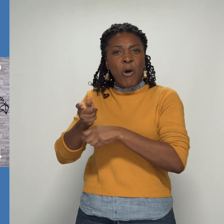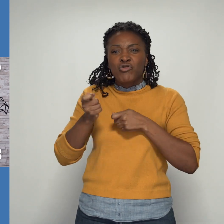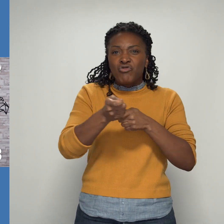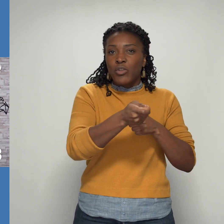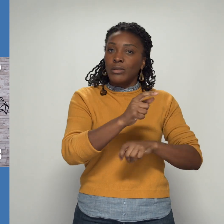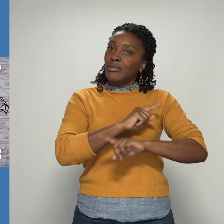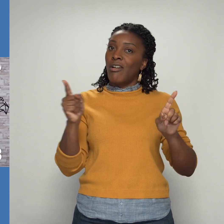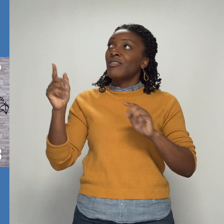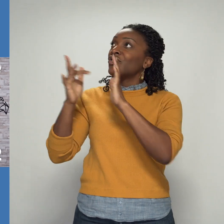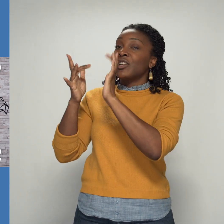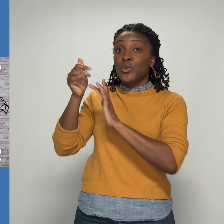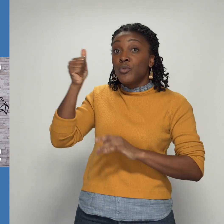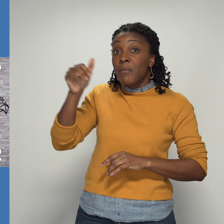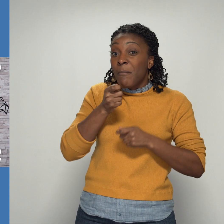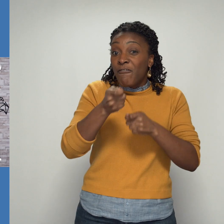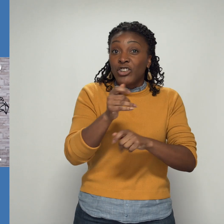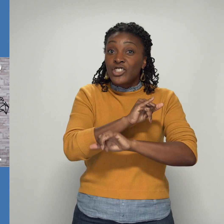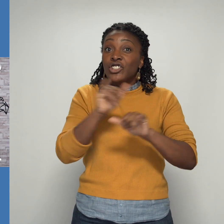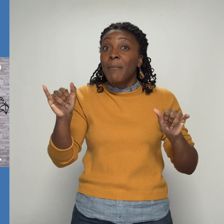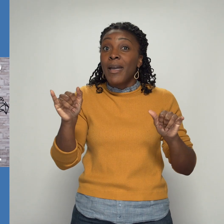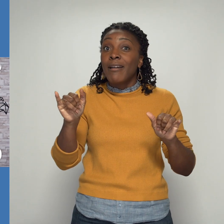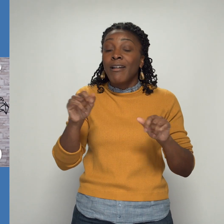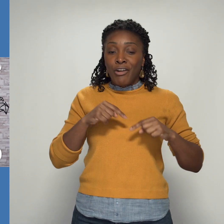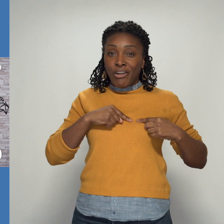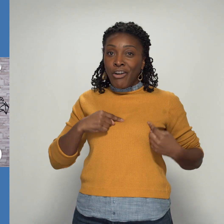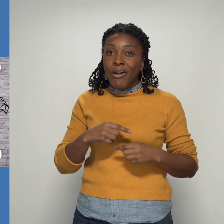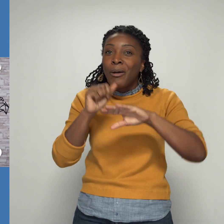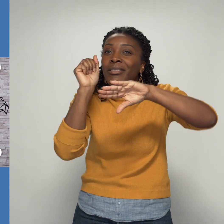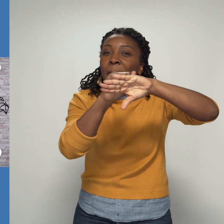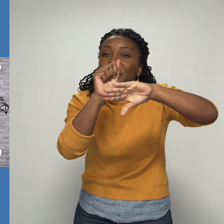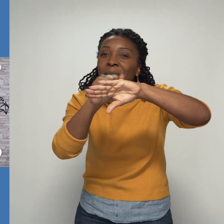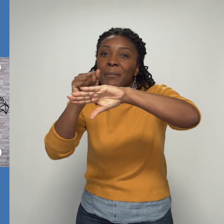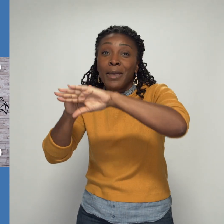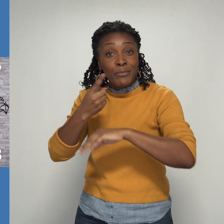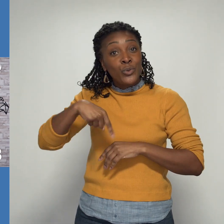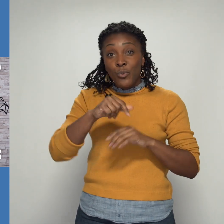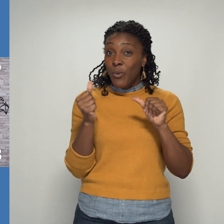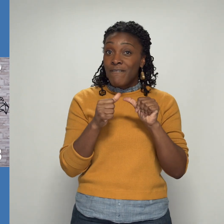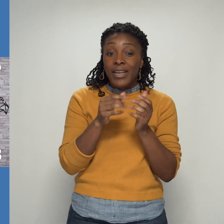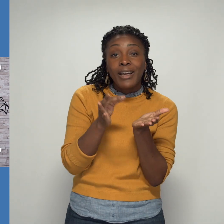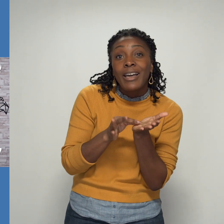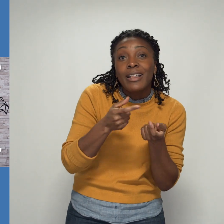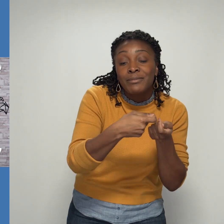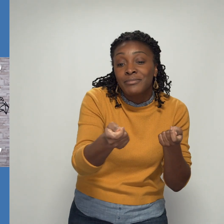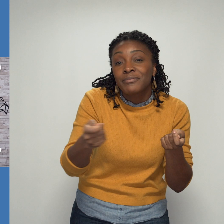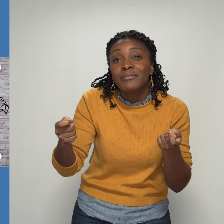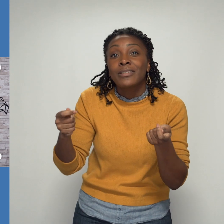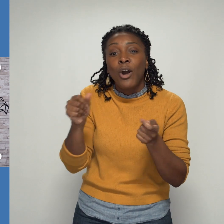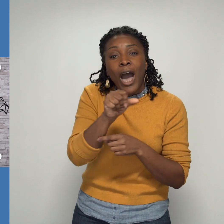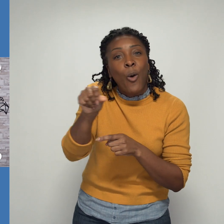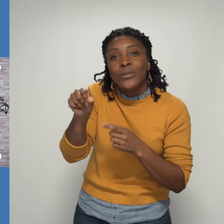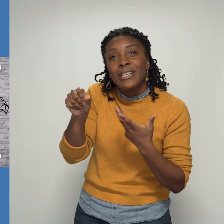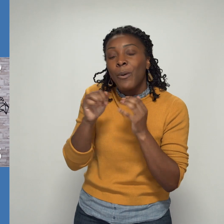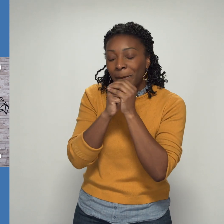s'impose pas, il frappe à la porte des cœurs. Contentons-nous donc de mettre la graine et arrosons de nos prières afin que Dieu fasse